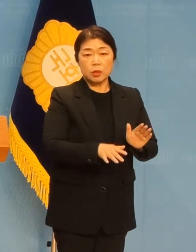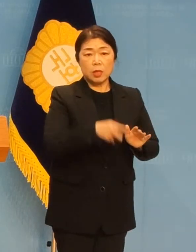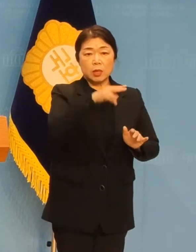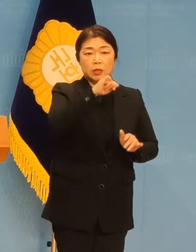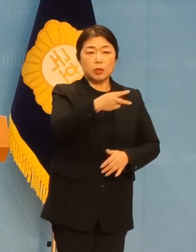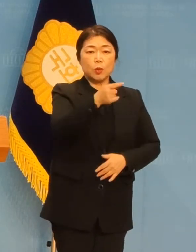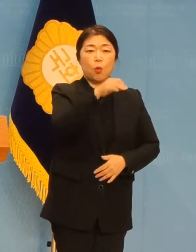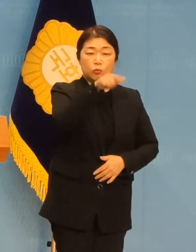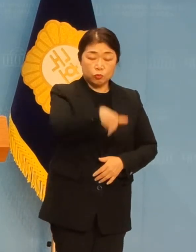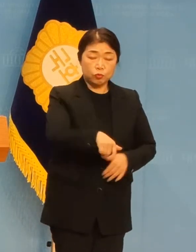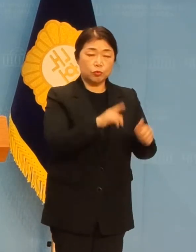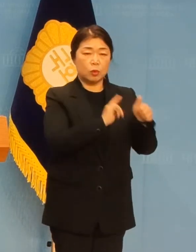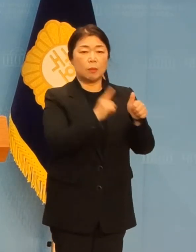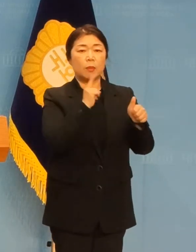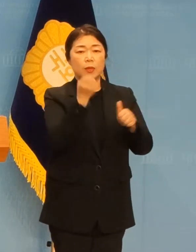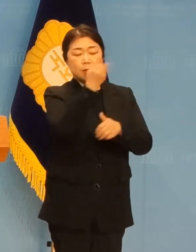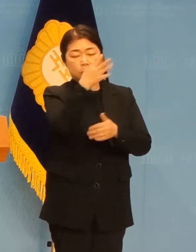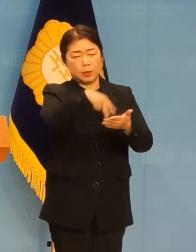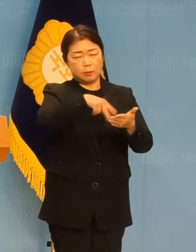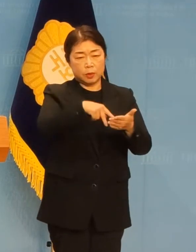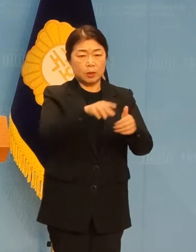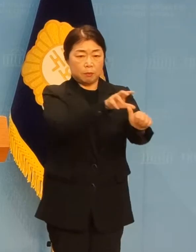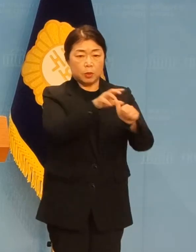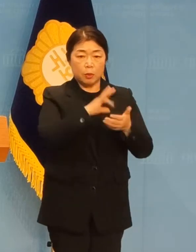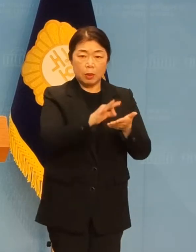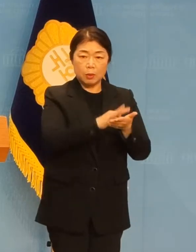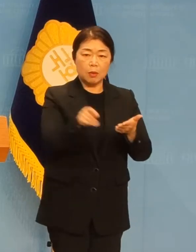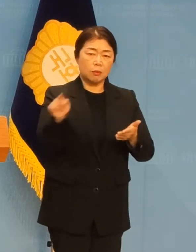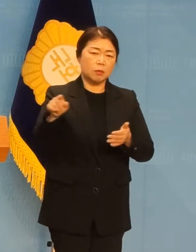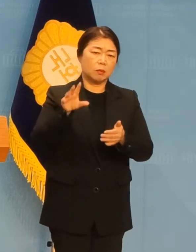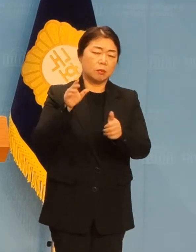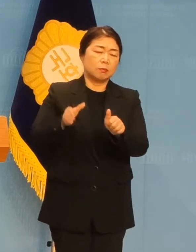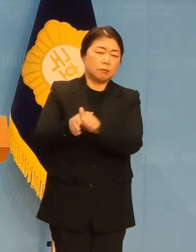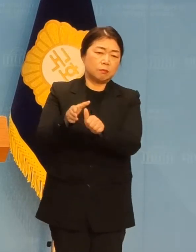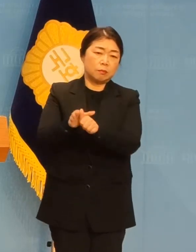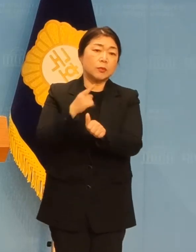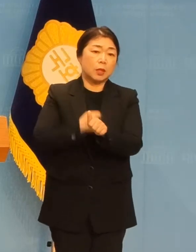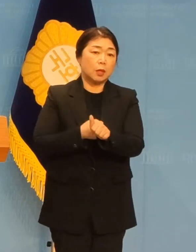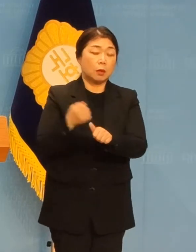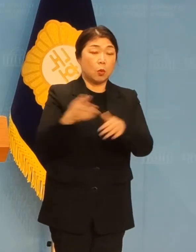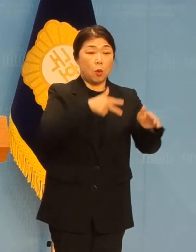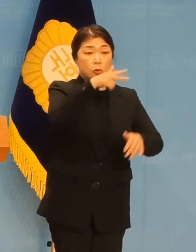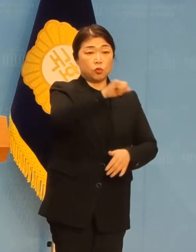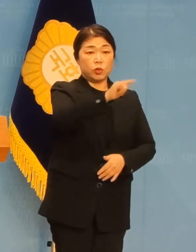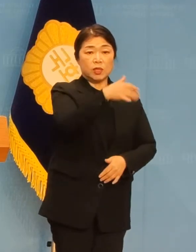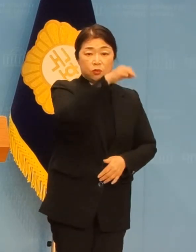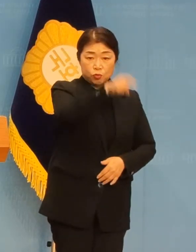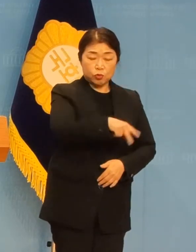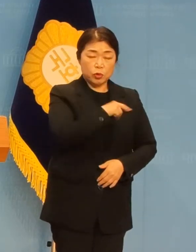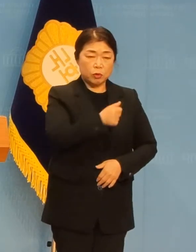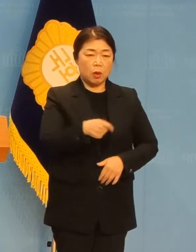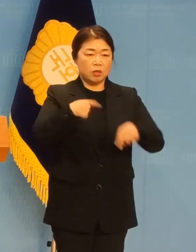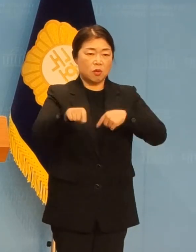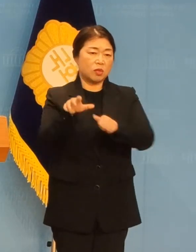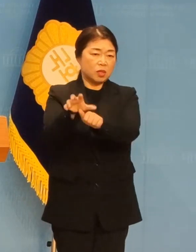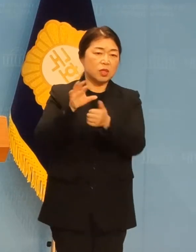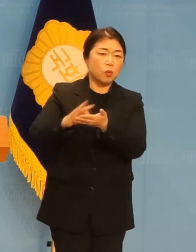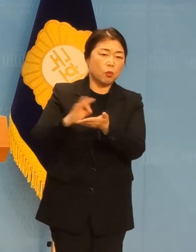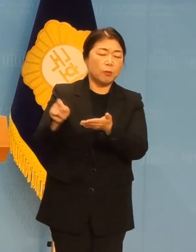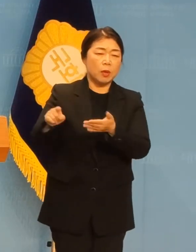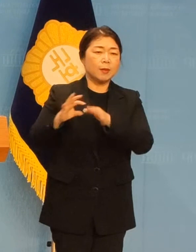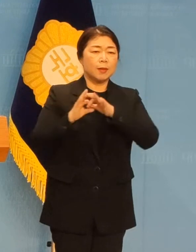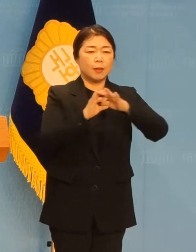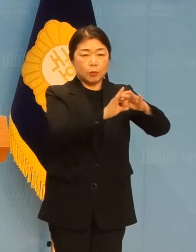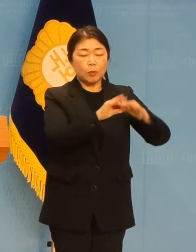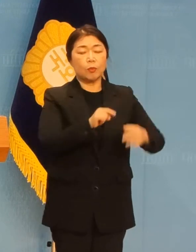거론하며 정치 공세를 해댔습니다. 또한 주진우 의원도 정치 공세를 하며